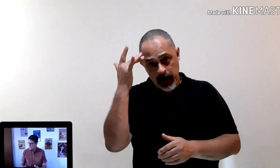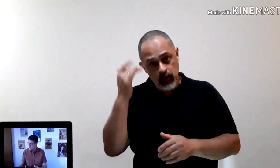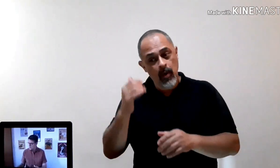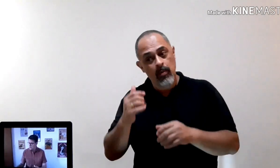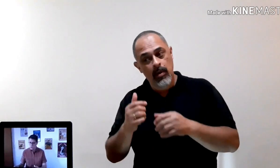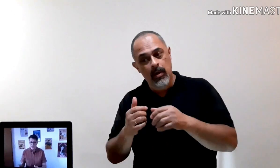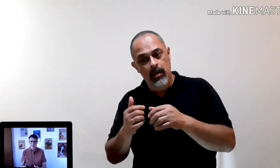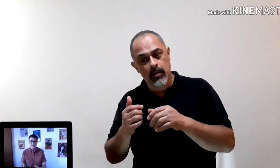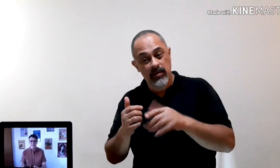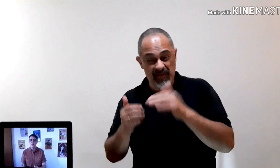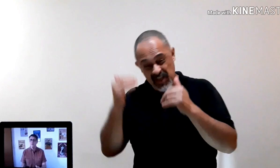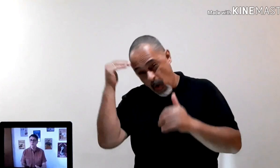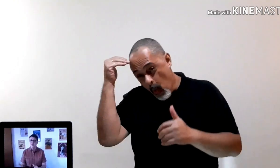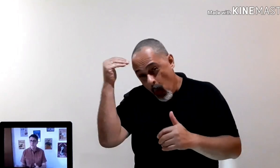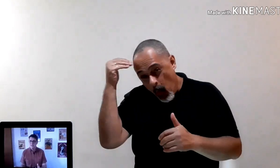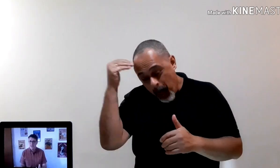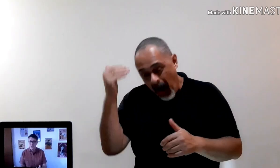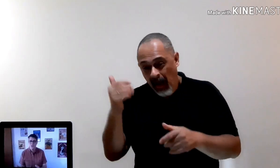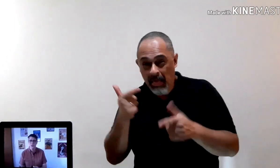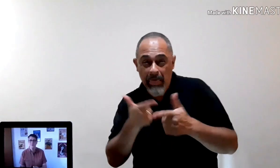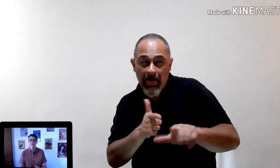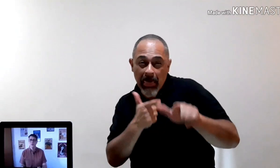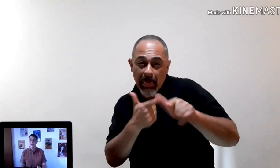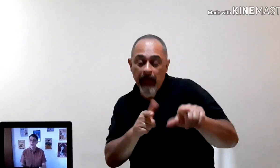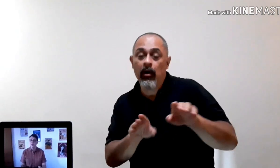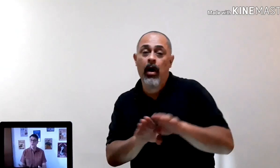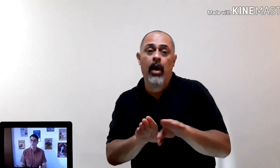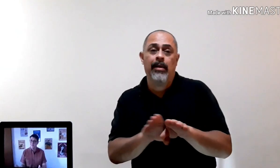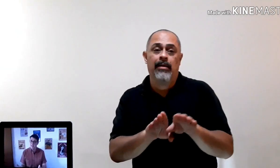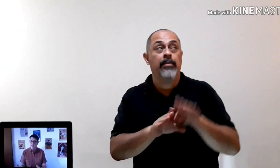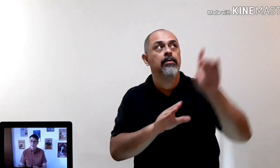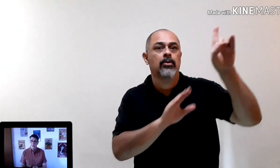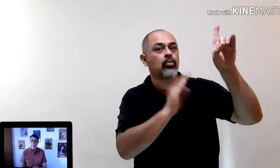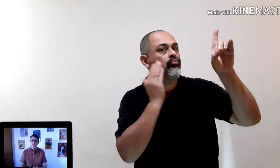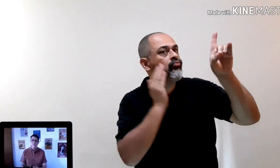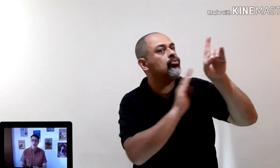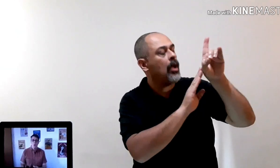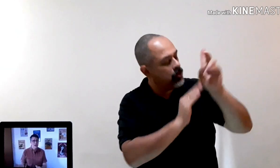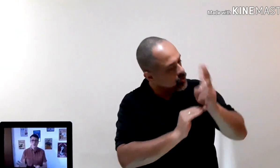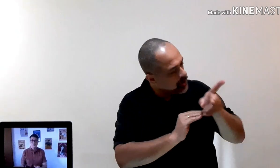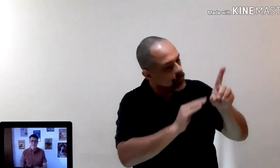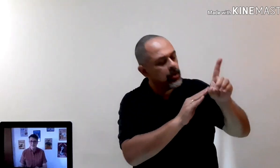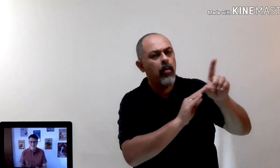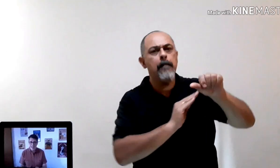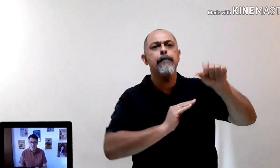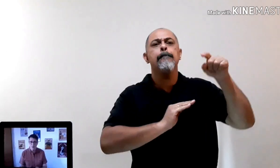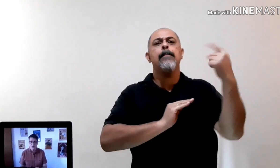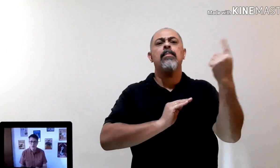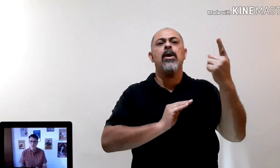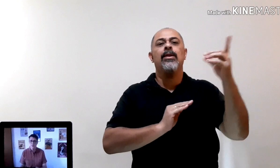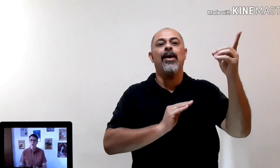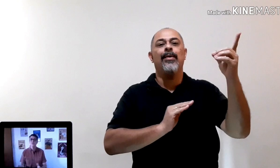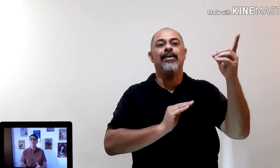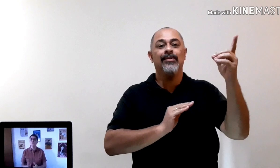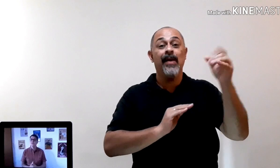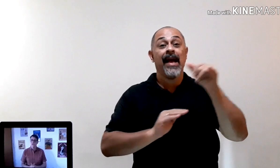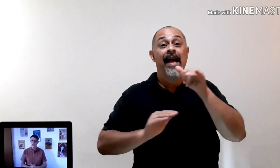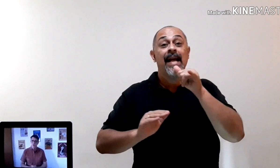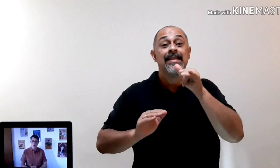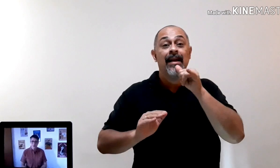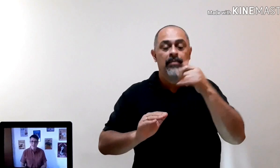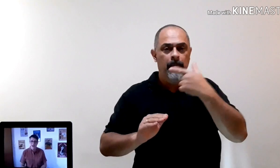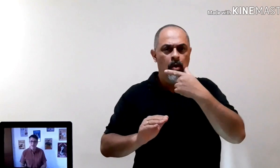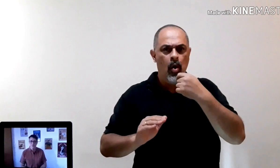No mesmo livro de Gênesis, capítulo 37, a gente vê a história de José, que foi colocado numa cisterna pelos seus irmãos,